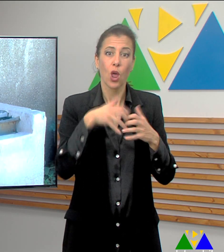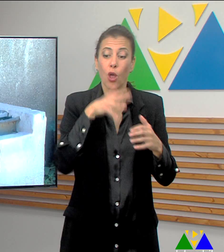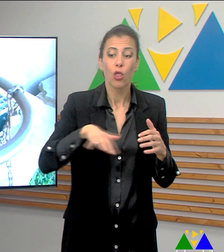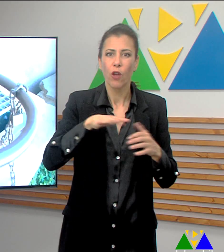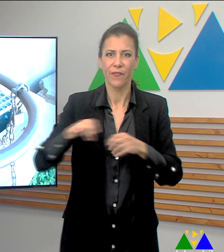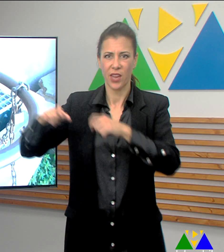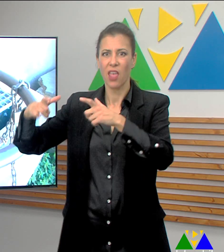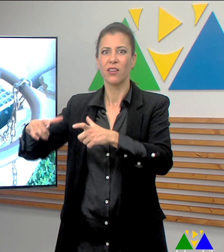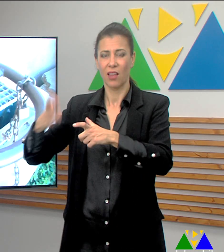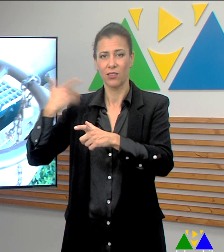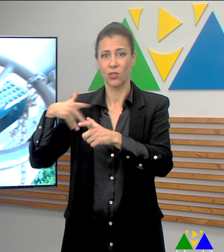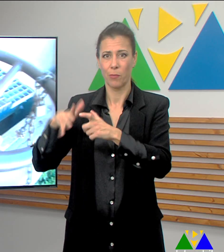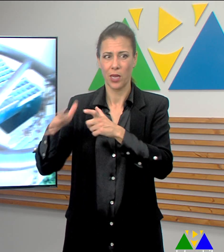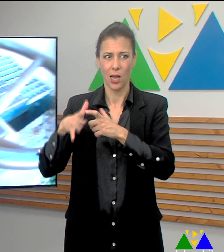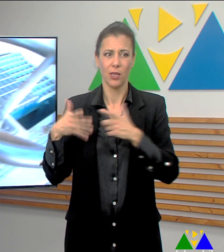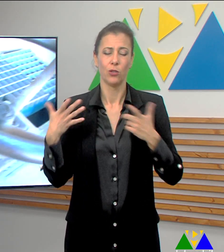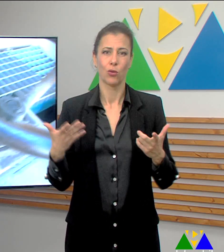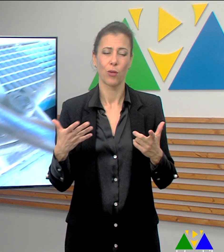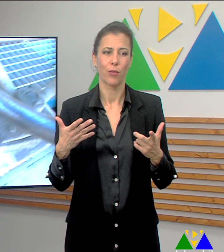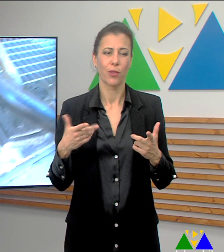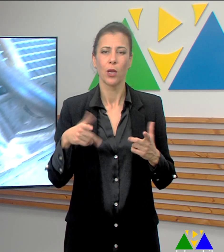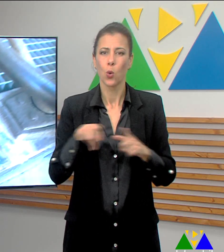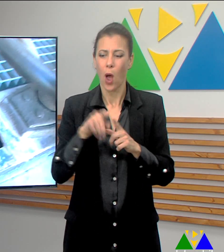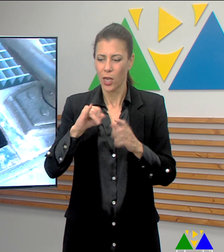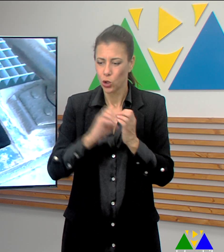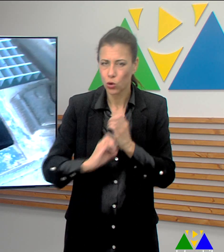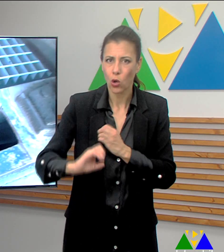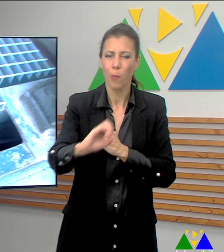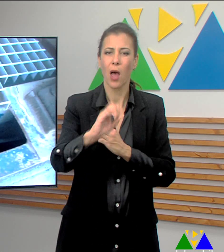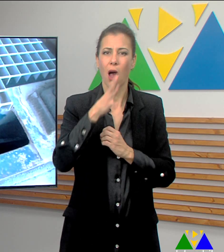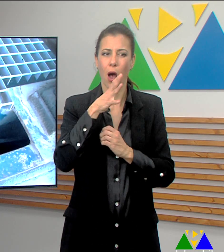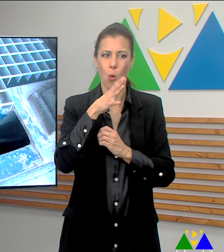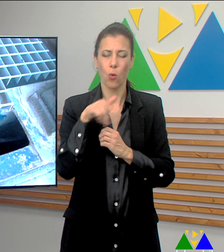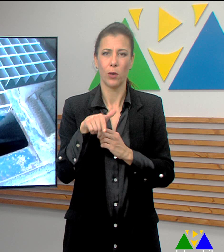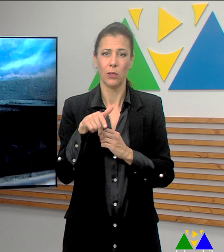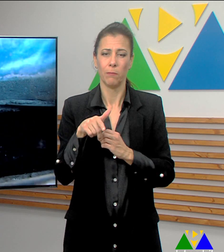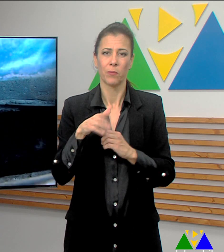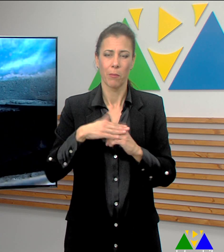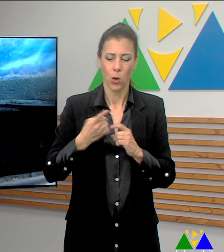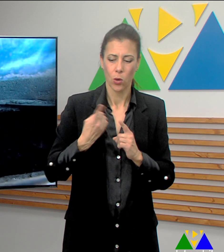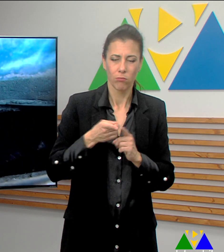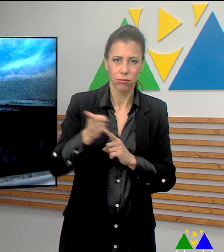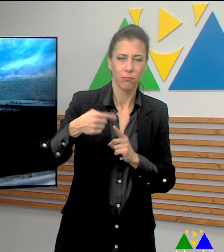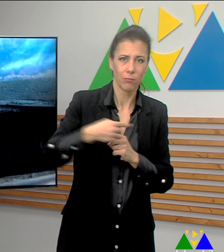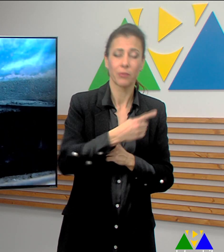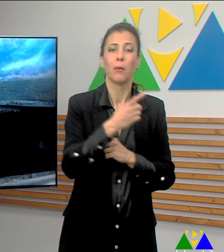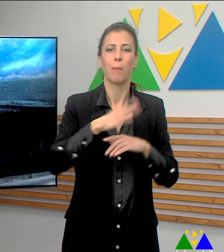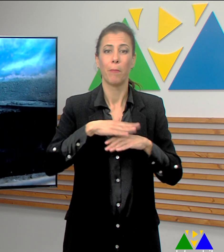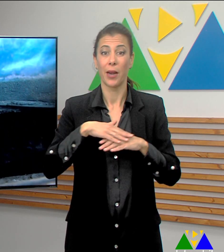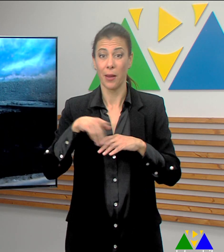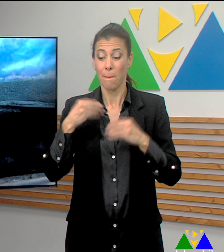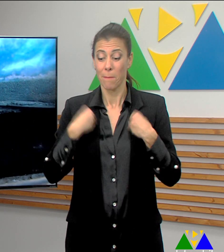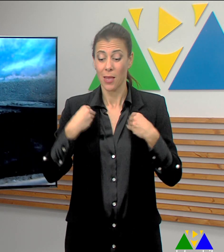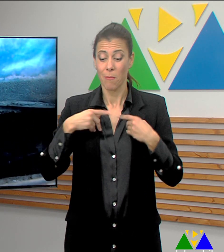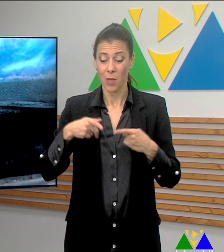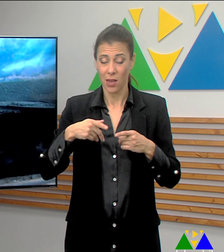está la torna, de la toma de agua, una torna y otra torna para la toma de agua de la acequia, y esta misma